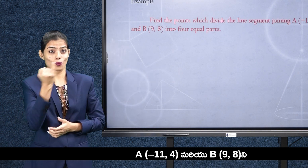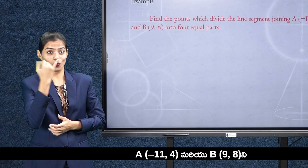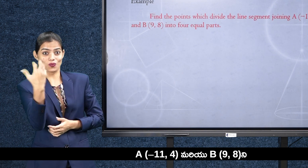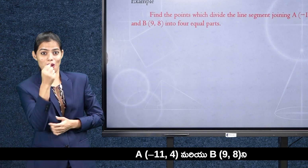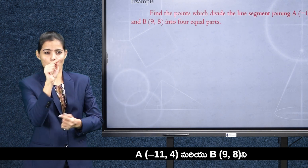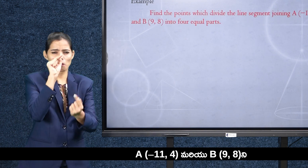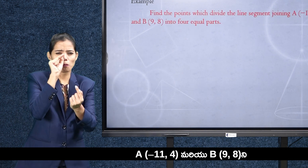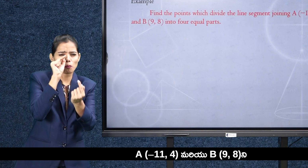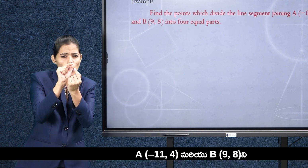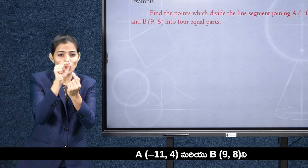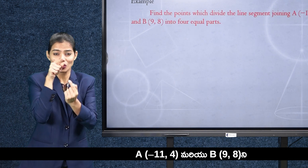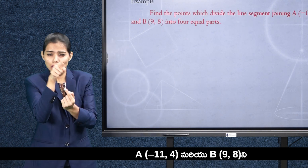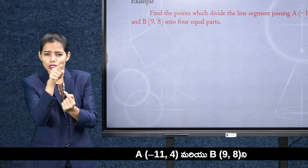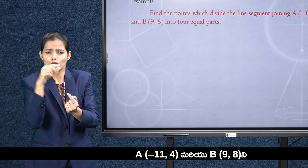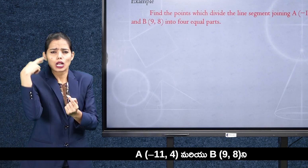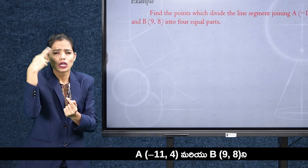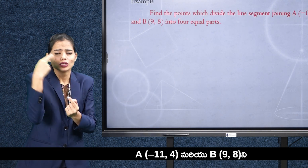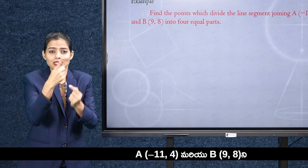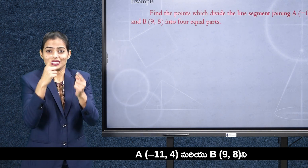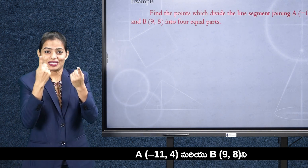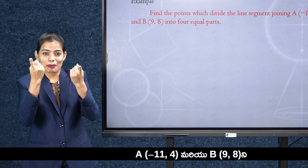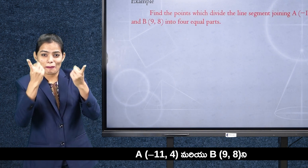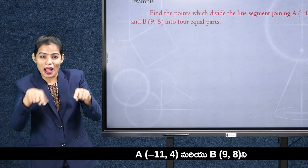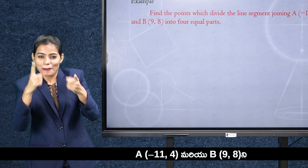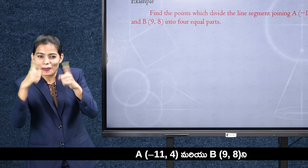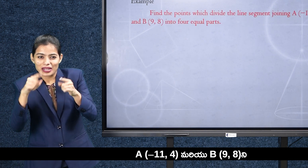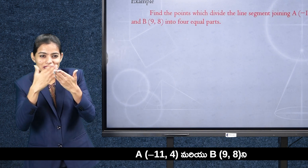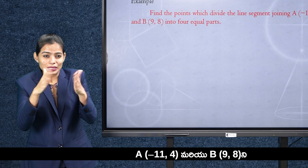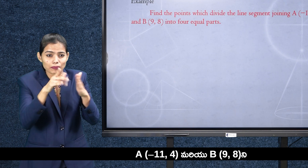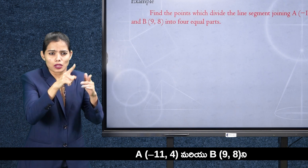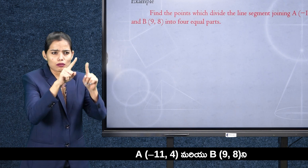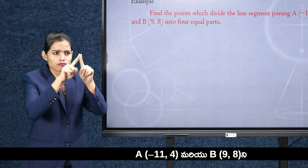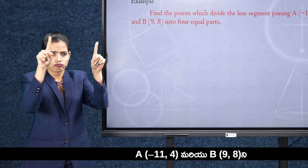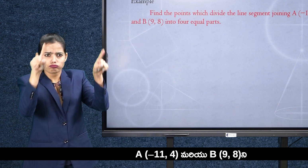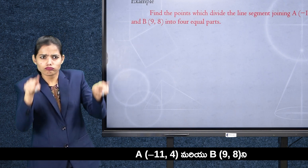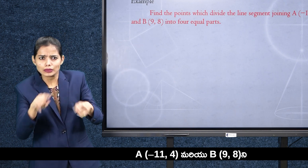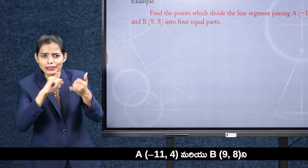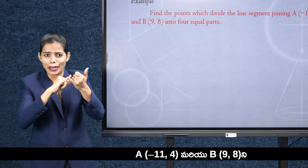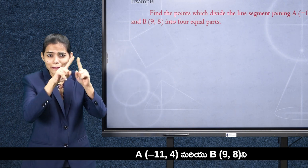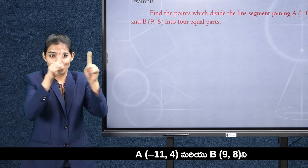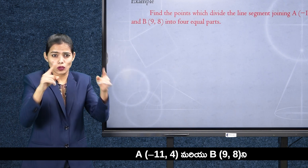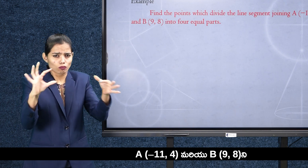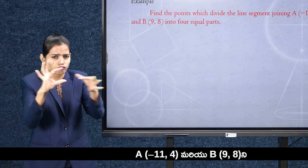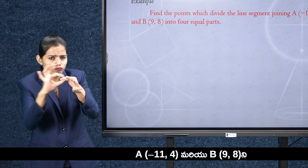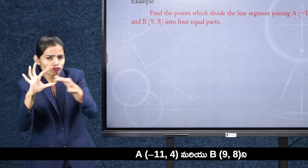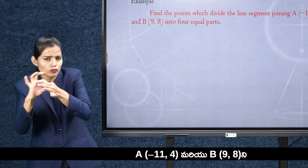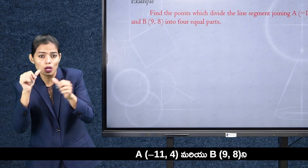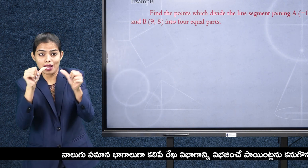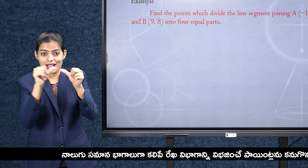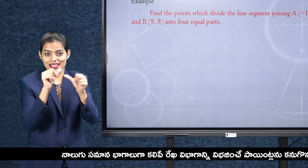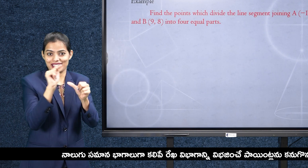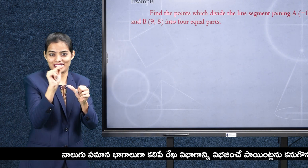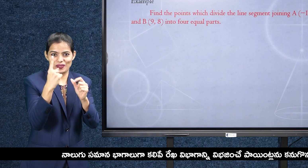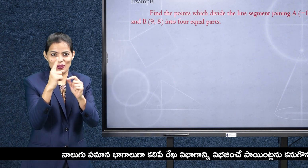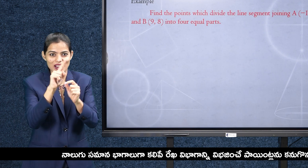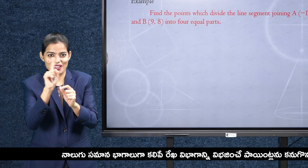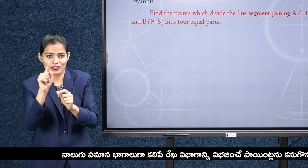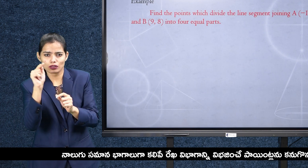a -11, 4 మరియు b 9, 8ని 4 సమాన